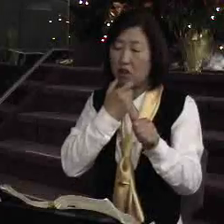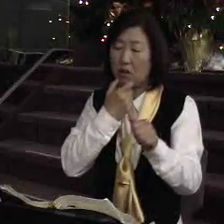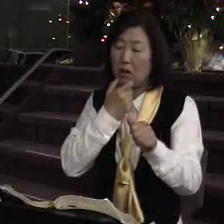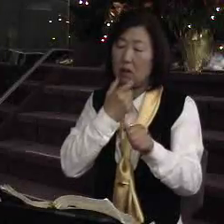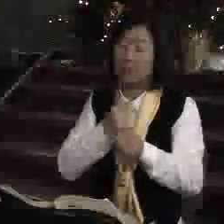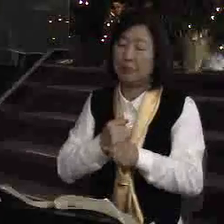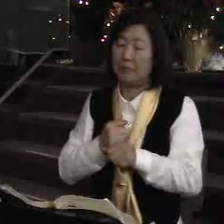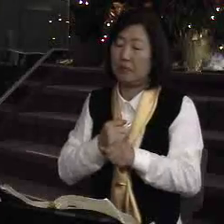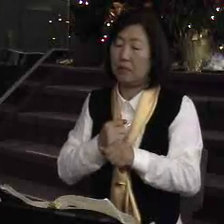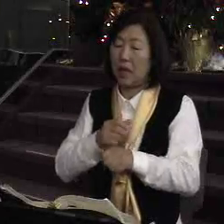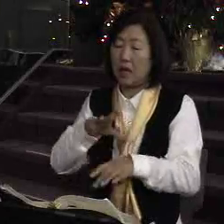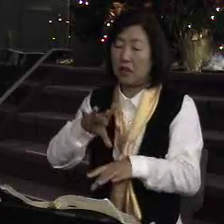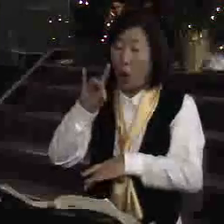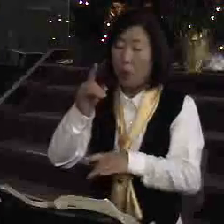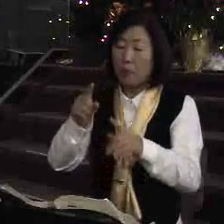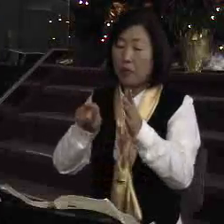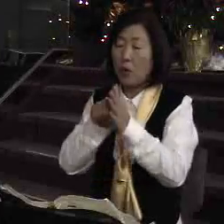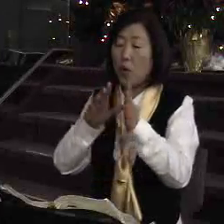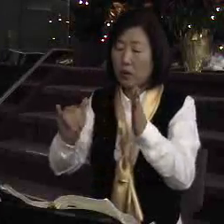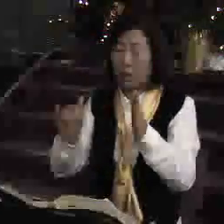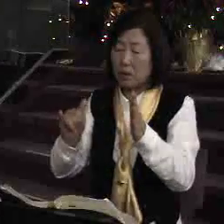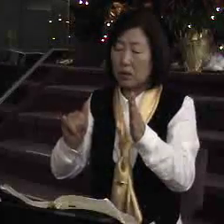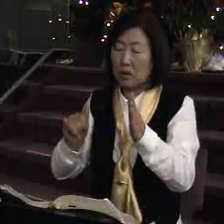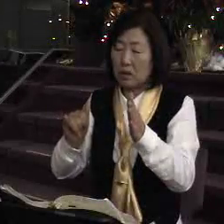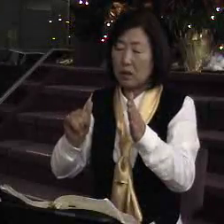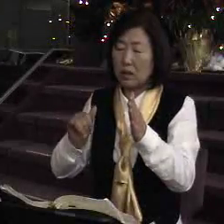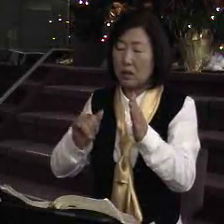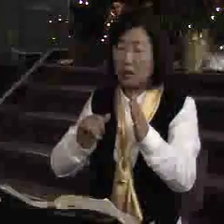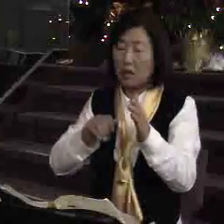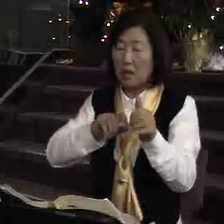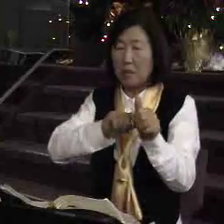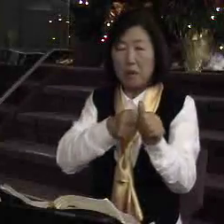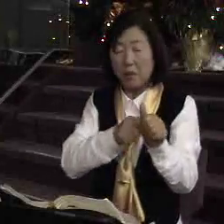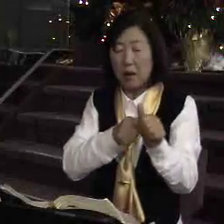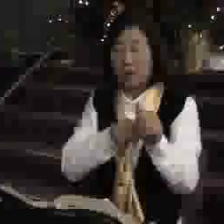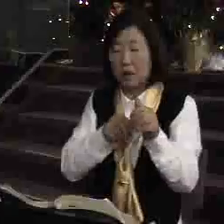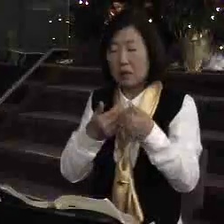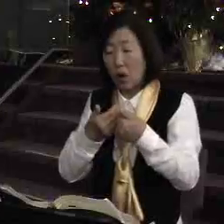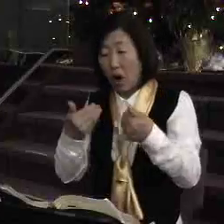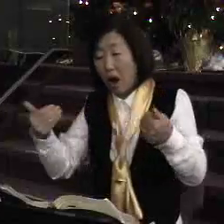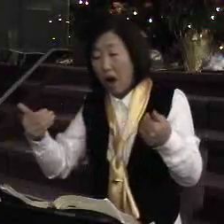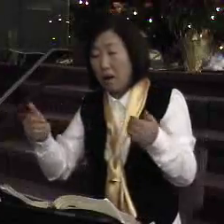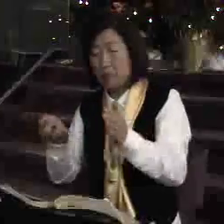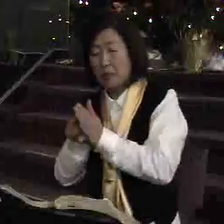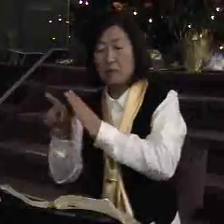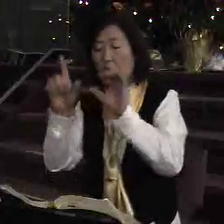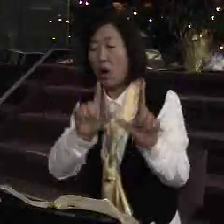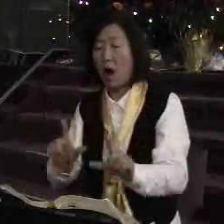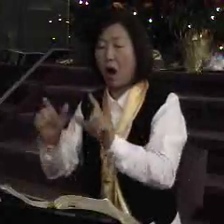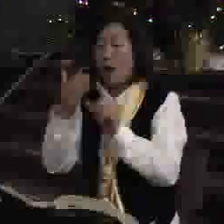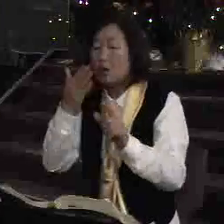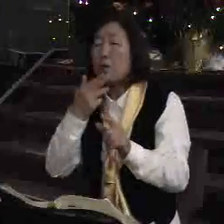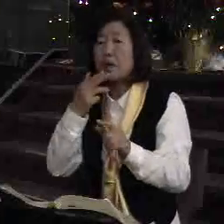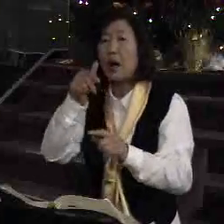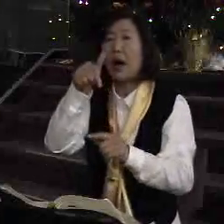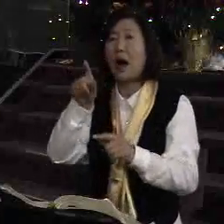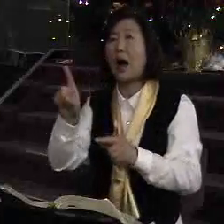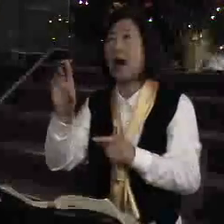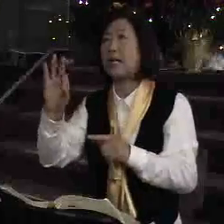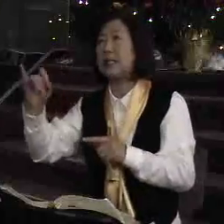여러분 초대교회 교인들은 핍박을 떠나 믿음 생활을 할 수 없었습니다. 여러분 가이사를